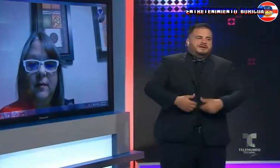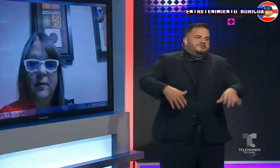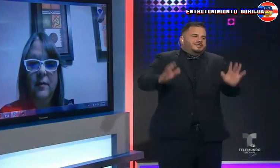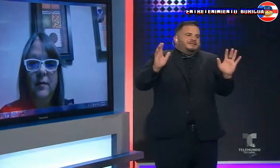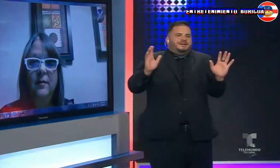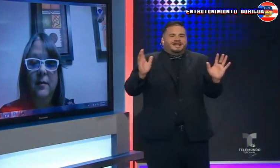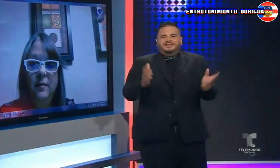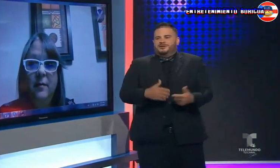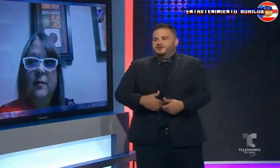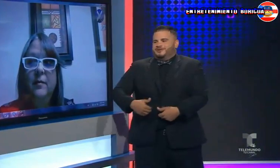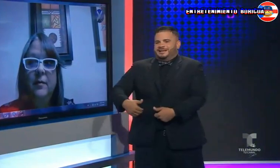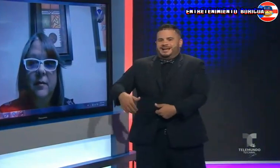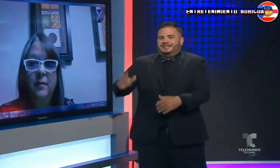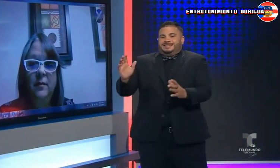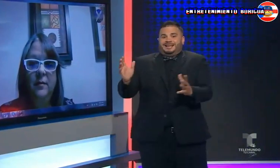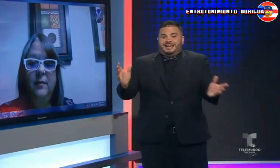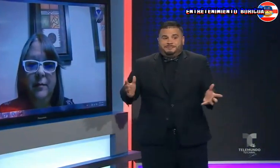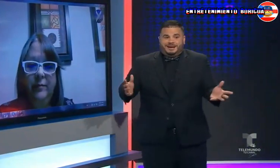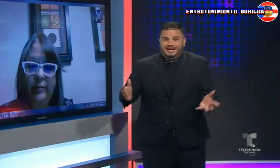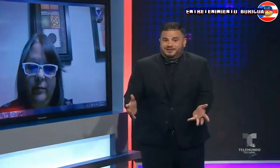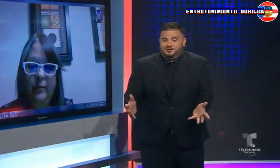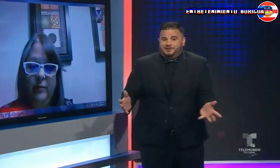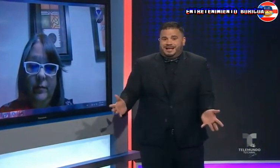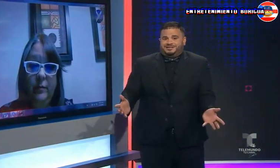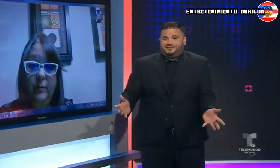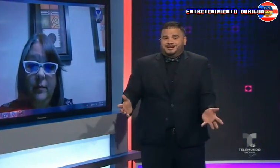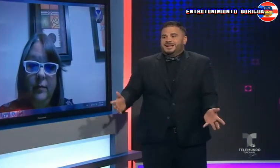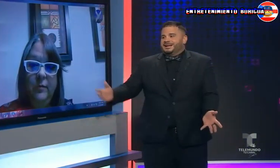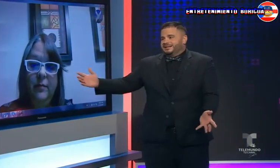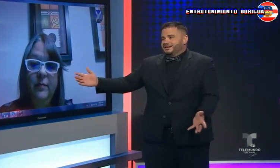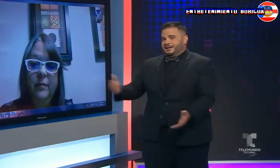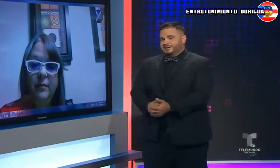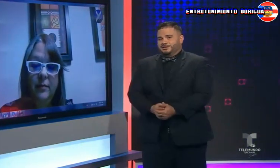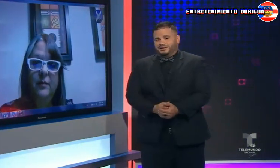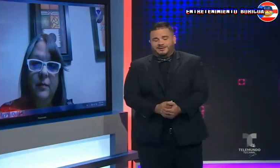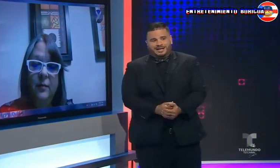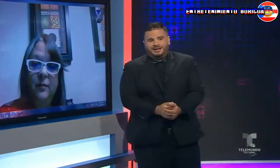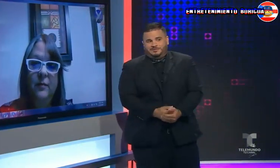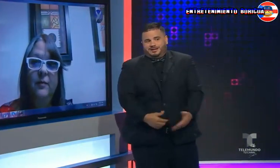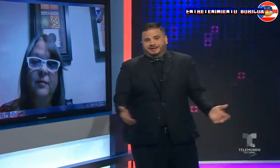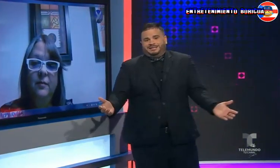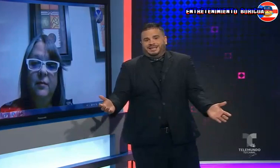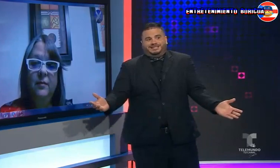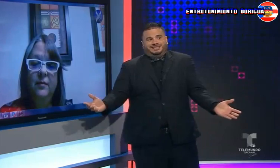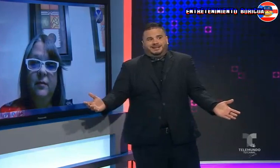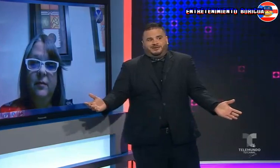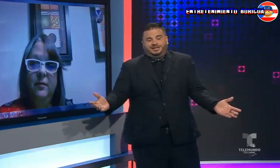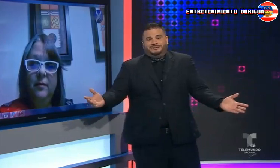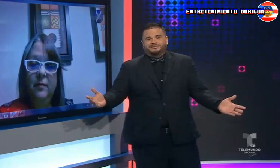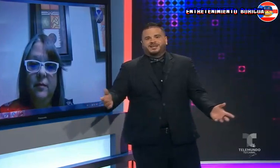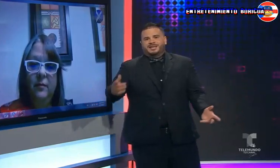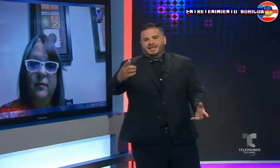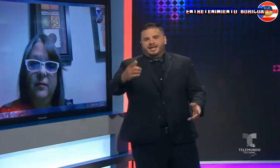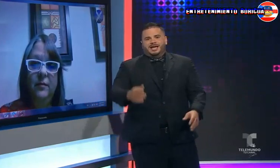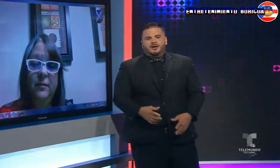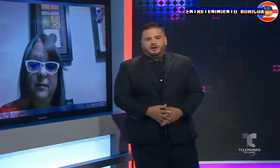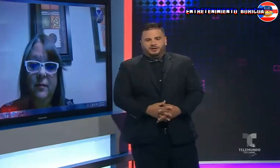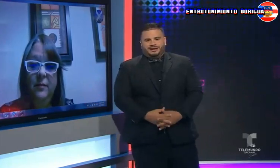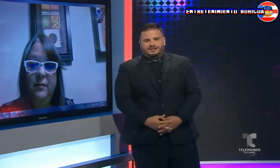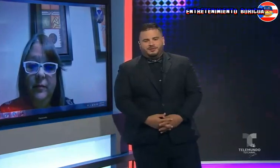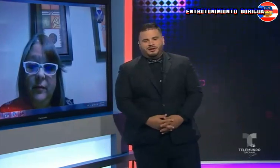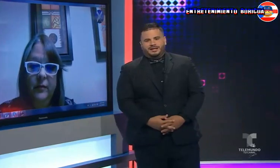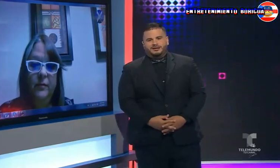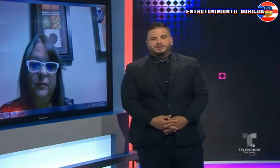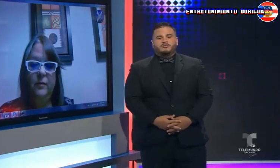y el Supremo sigue esperando y los fiscales siguen ahí peleando los casos? Gracias a la Asociación de Fiscales por atreverse a decir estas cosas.